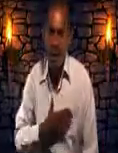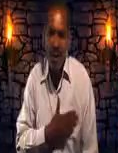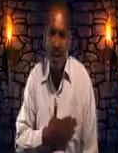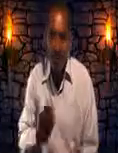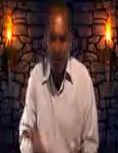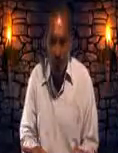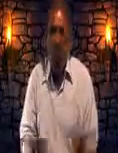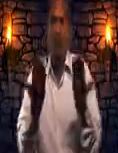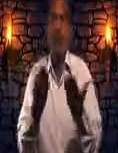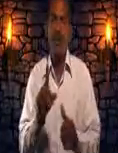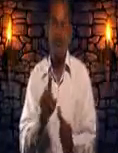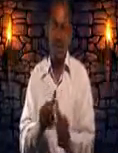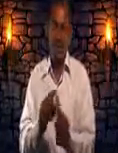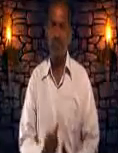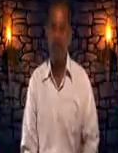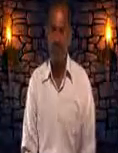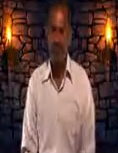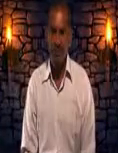என்றான்.